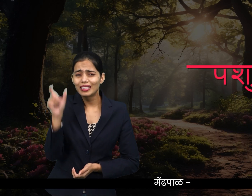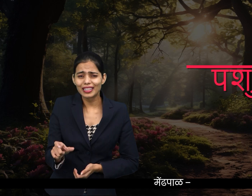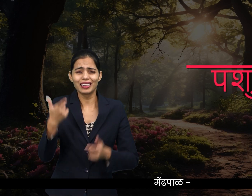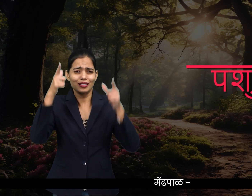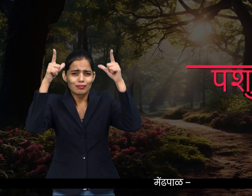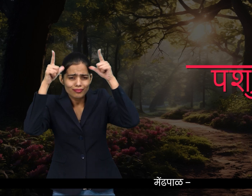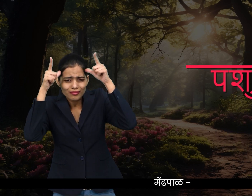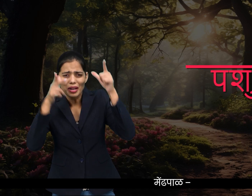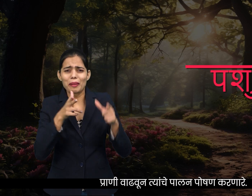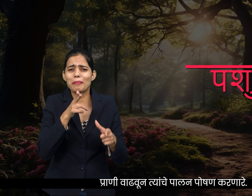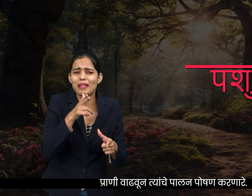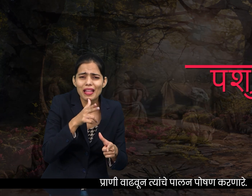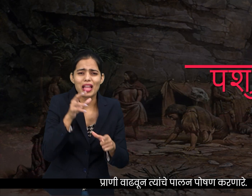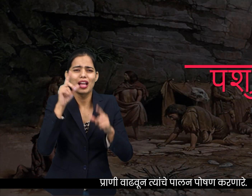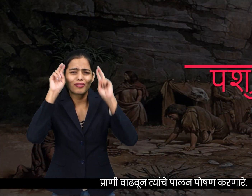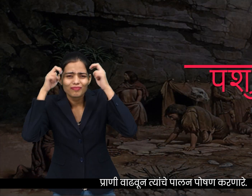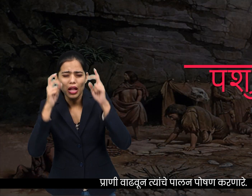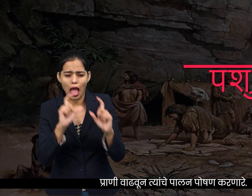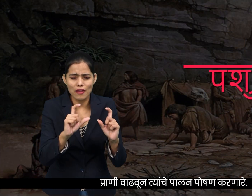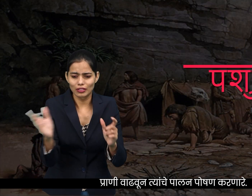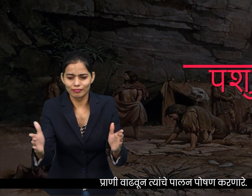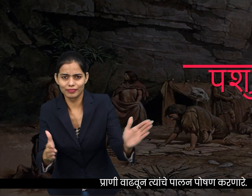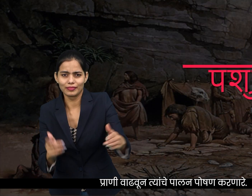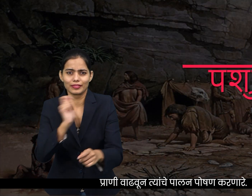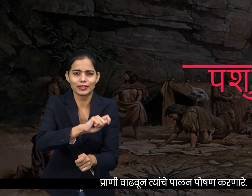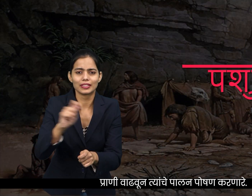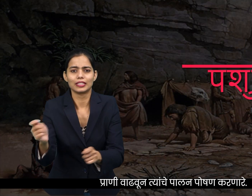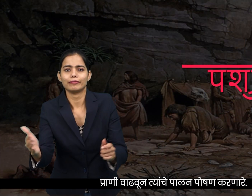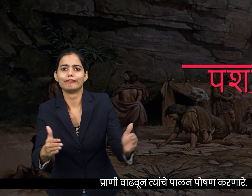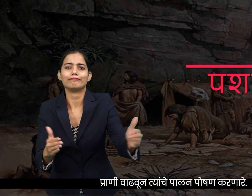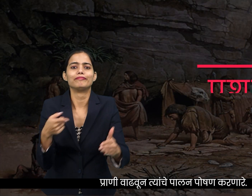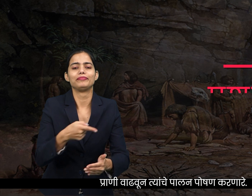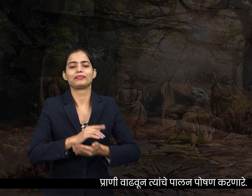मेंढपाळ, प्राणी वाढवून त्यांचे पालन पोषण करणारे.